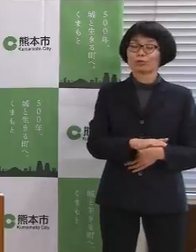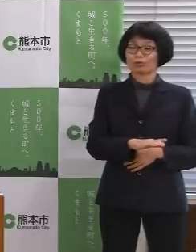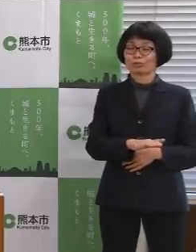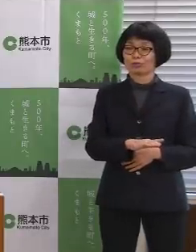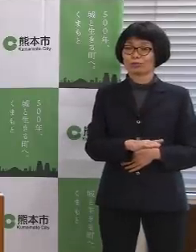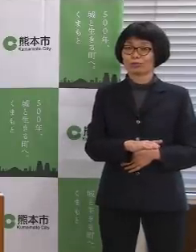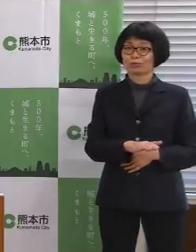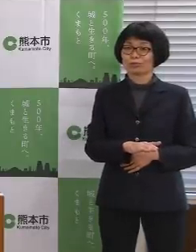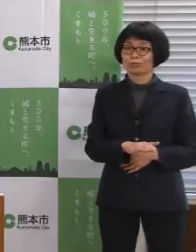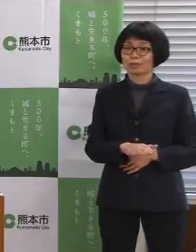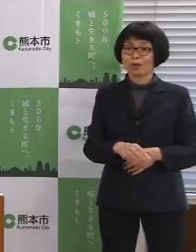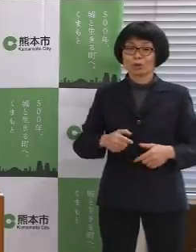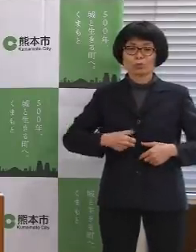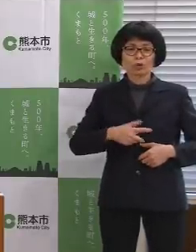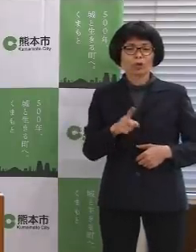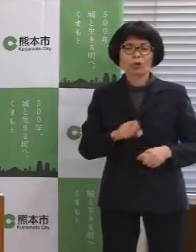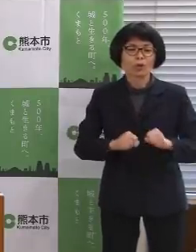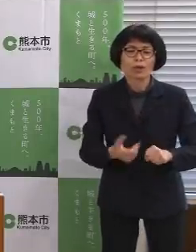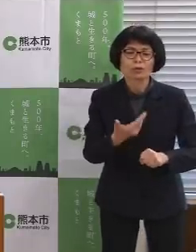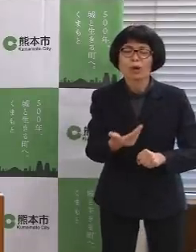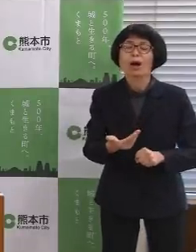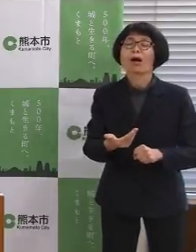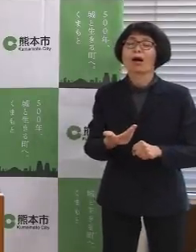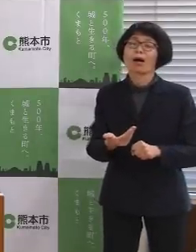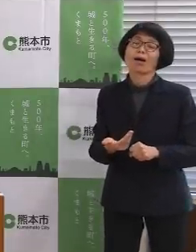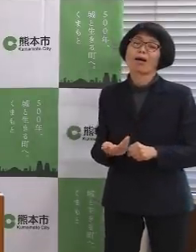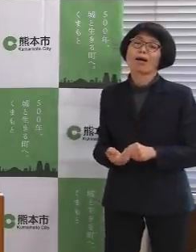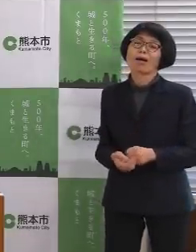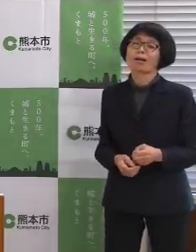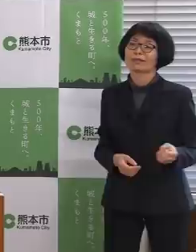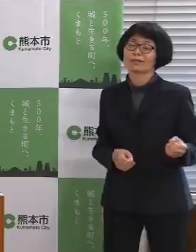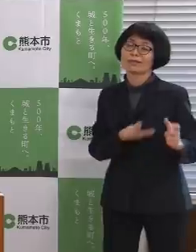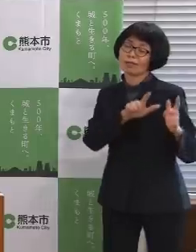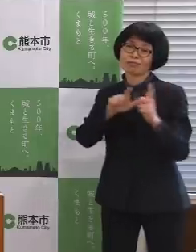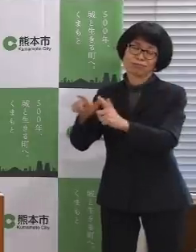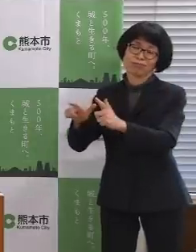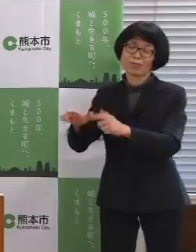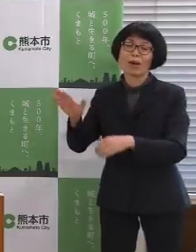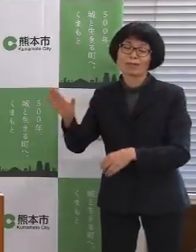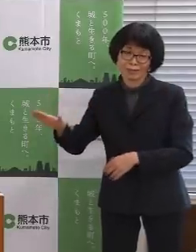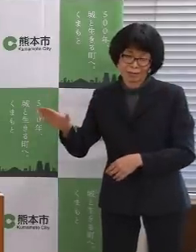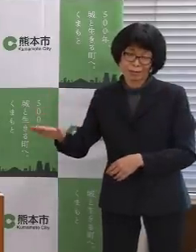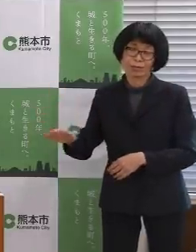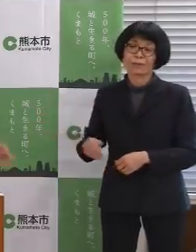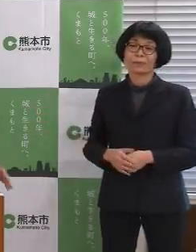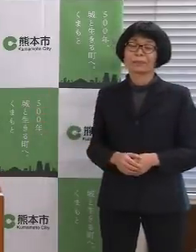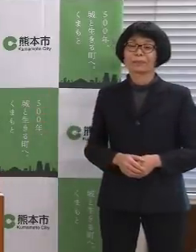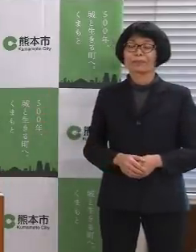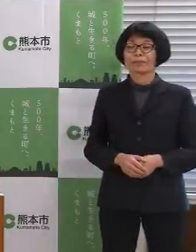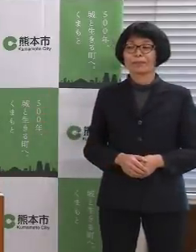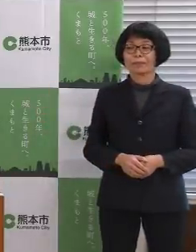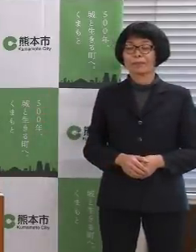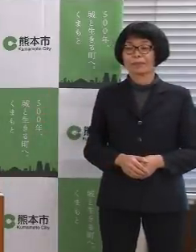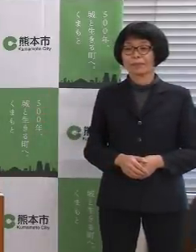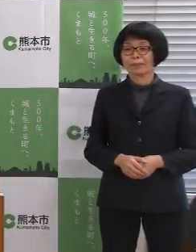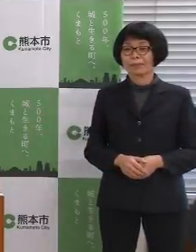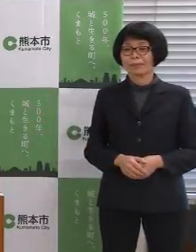があるじゃないですかと、この年何やってるんですかというような声も聞かれるんですけども、どうしても自治体のそういう、